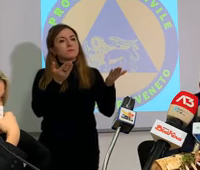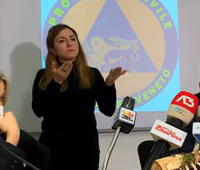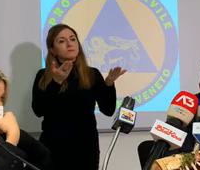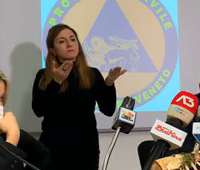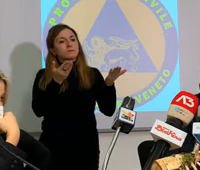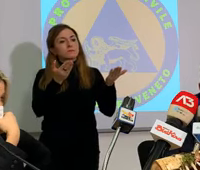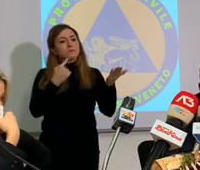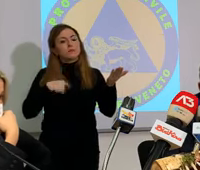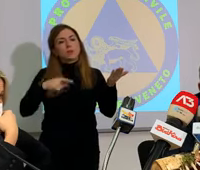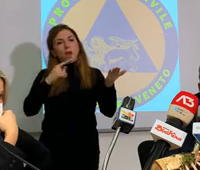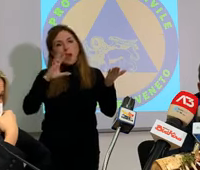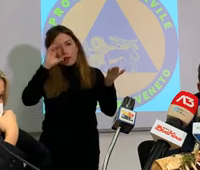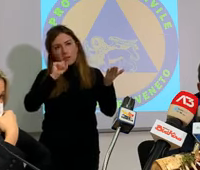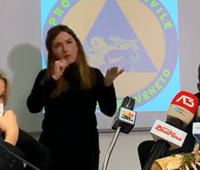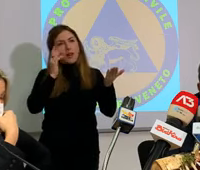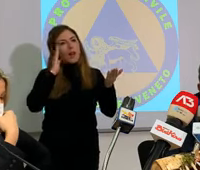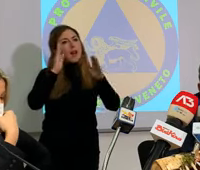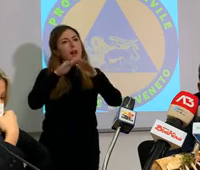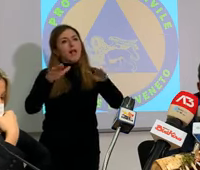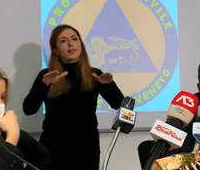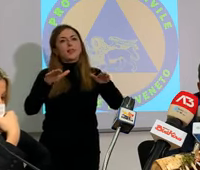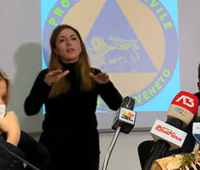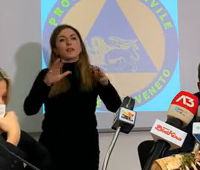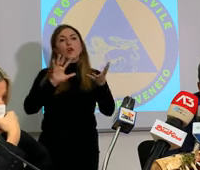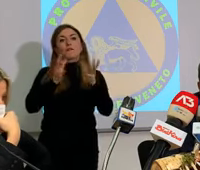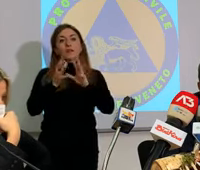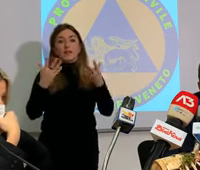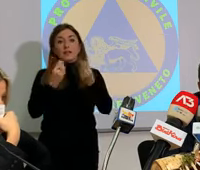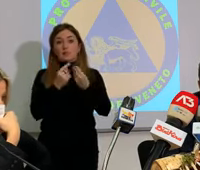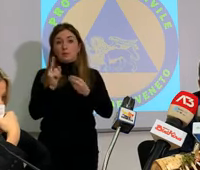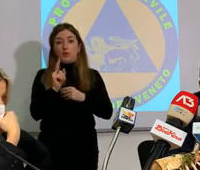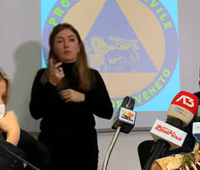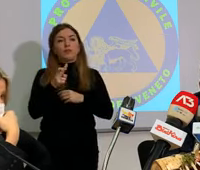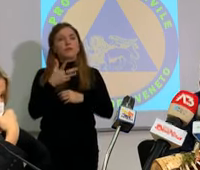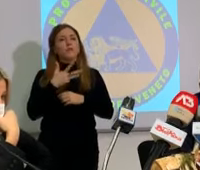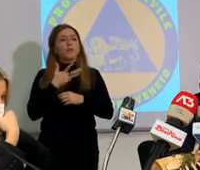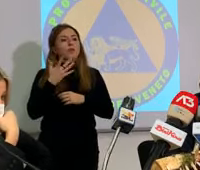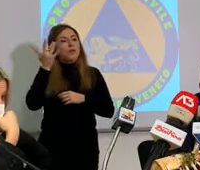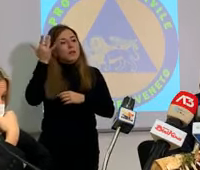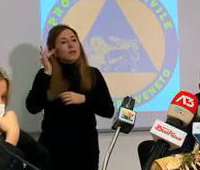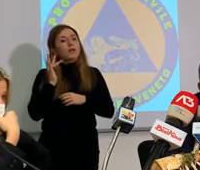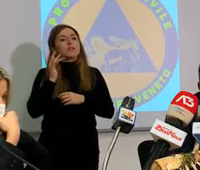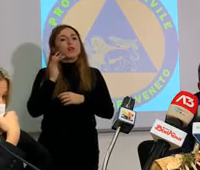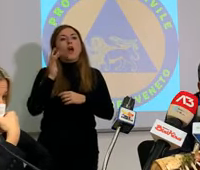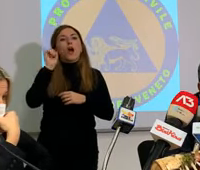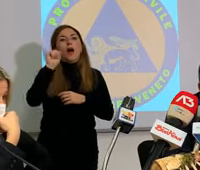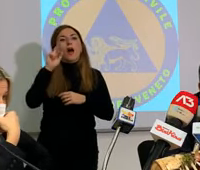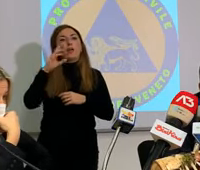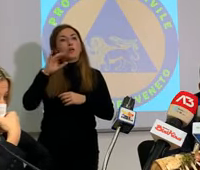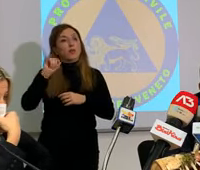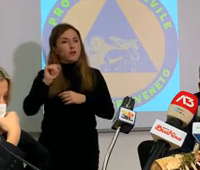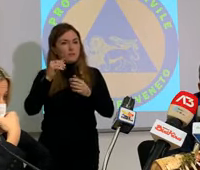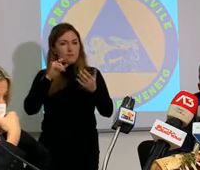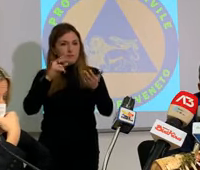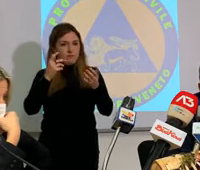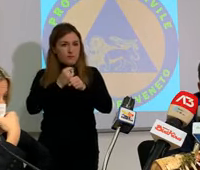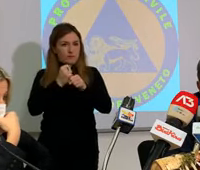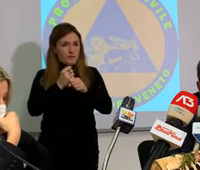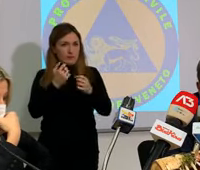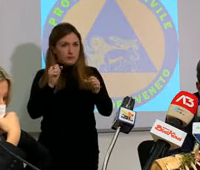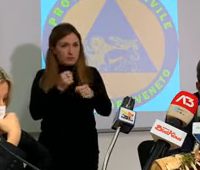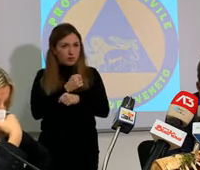riconvertibili perché altrimenti il rischio era che non avevamo i pazienti dentro e poi alcuni non poteva fare i lavori quindi in questo caso sono stati